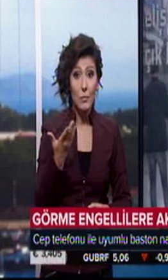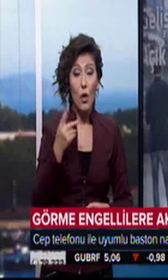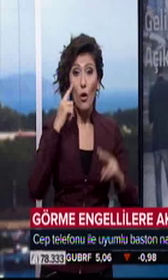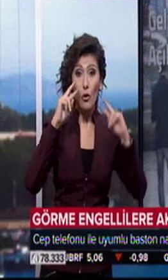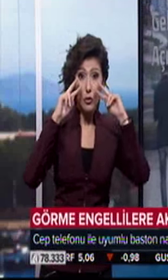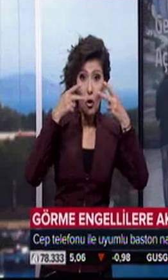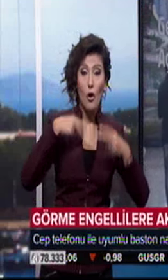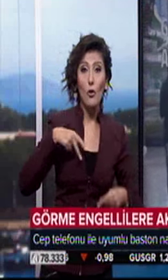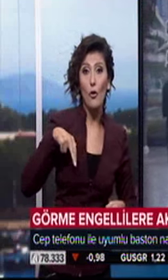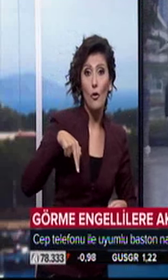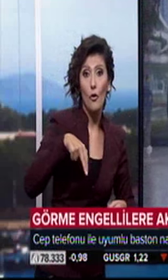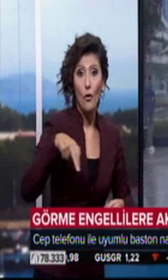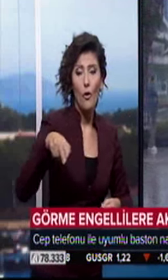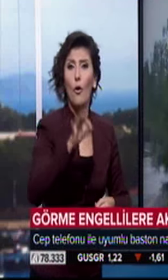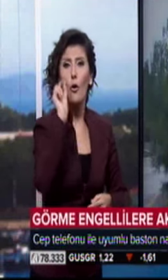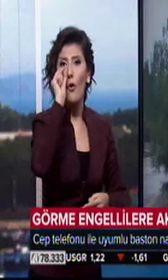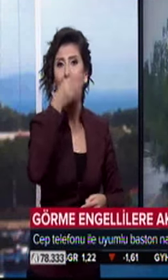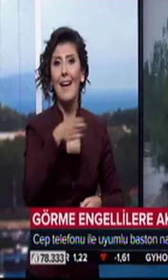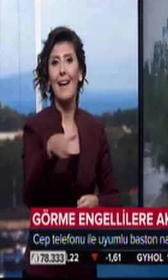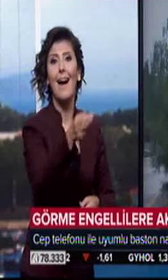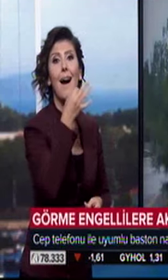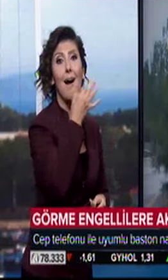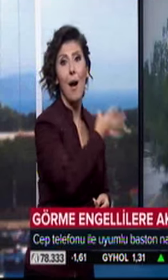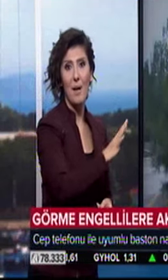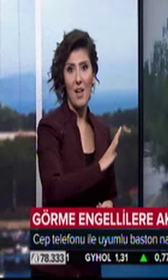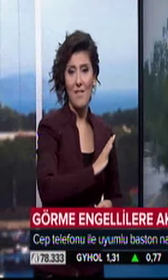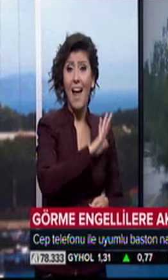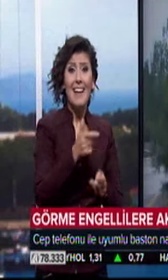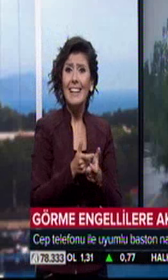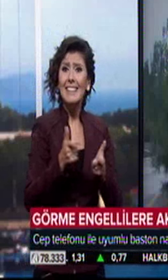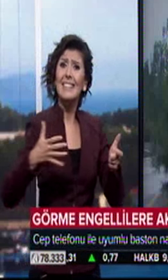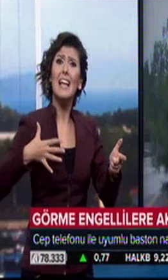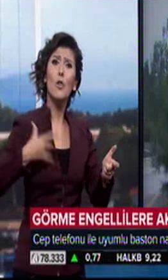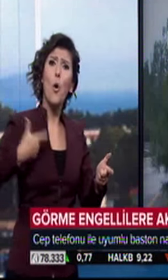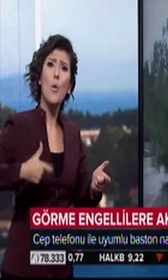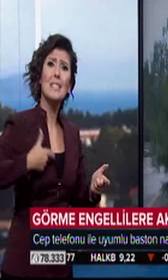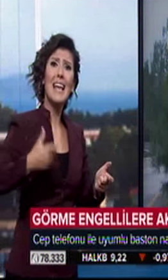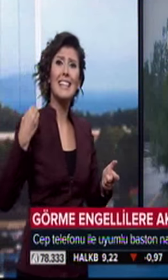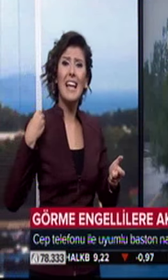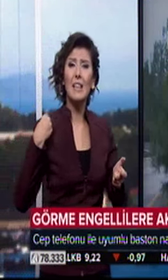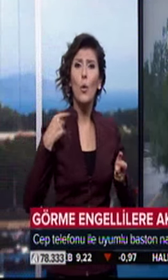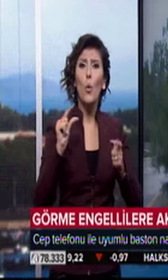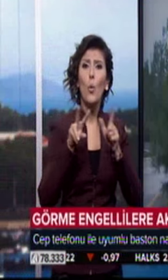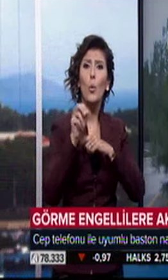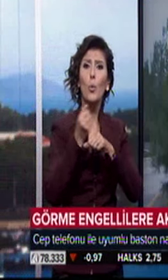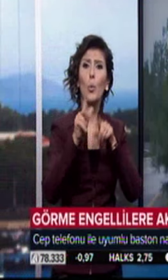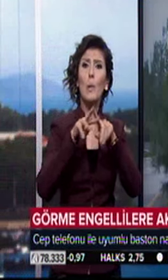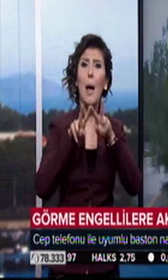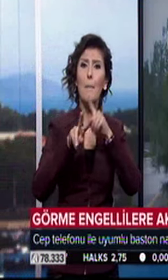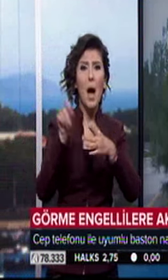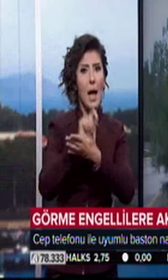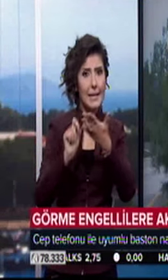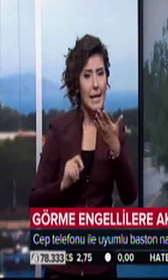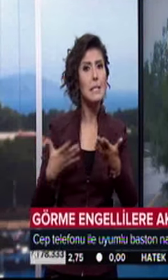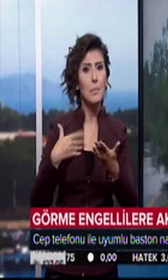yere kolayca gidebilmesini sağlıyor. Her geliştirici kendi istediği özellikleri yeni uygulamalar yazarak V-Walk'a